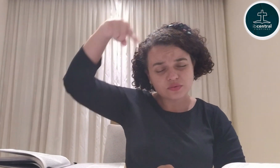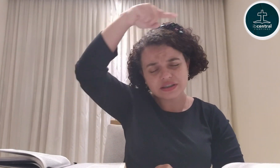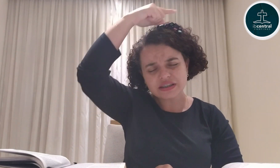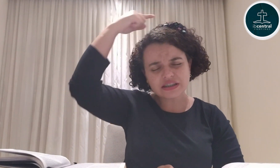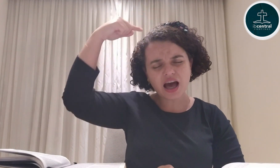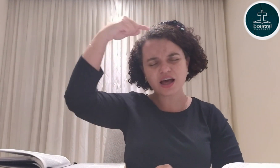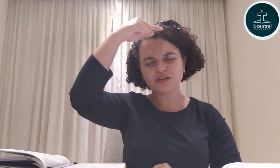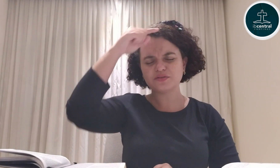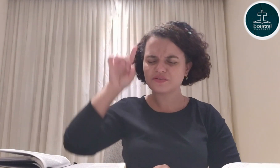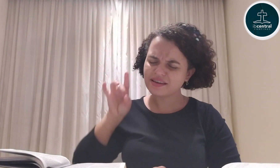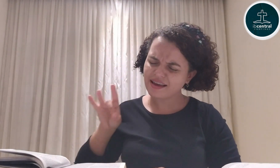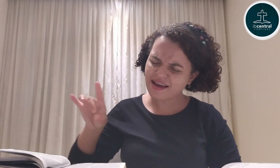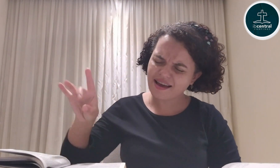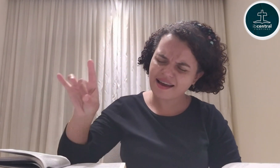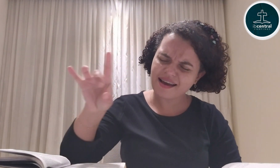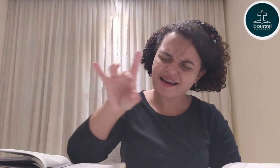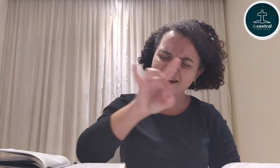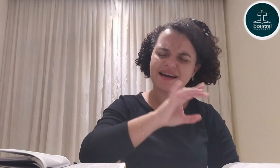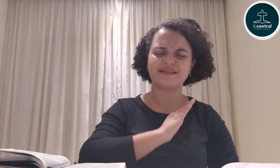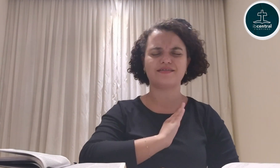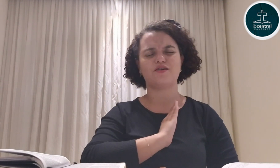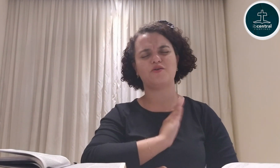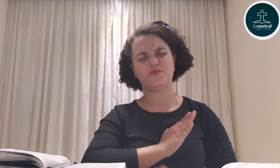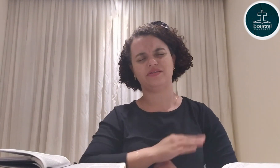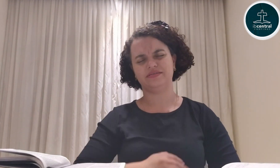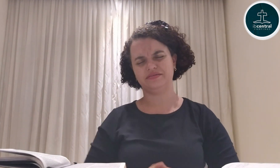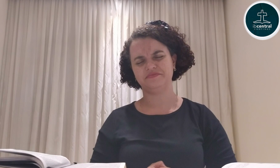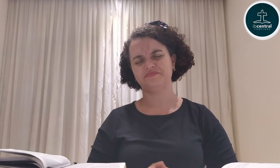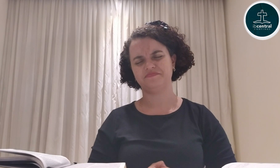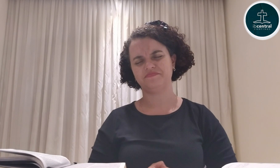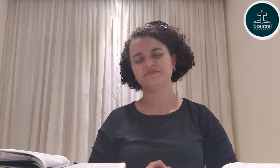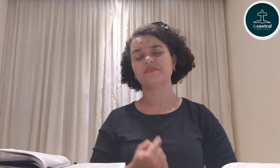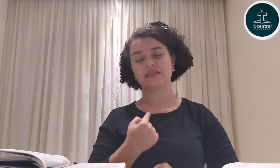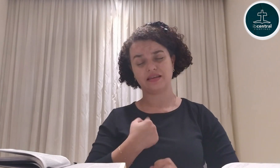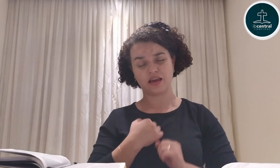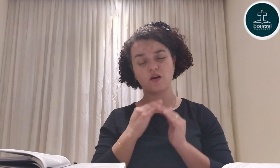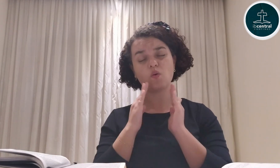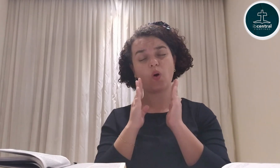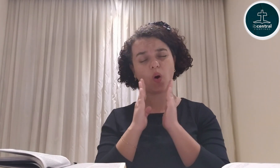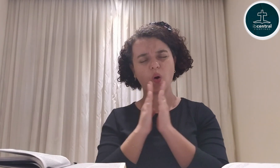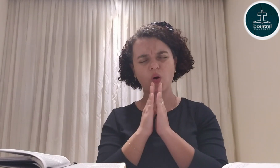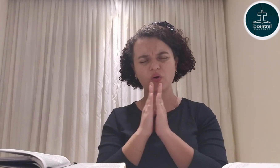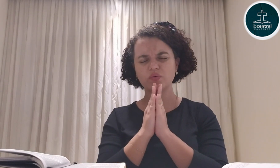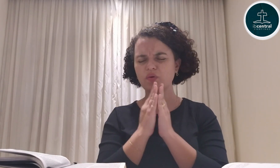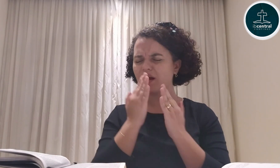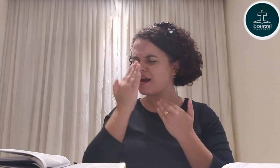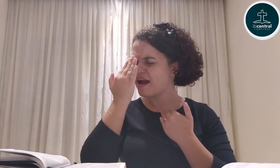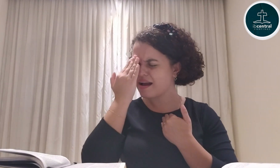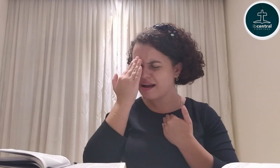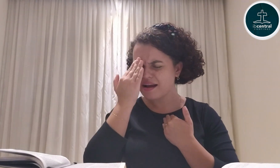Pai, eu peço isso crendo no Teu poder e no poder do Espírito Santo que pode agir